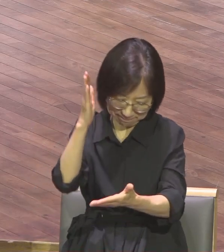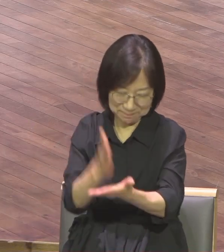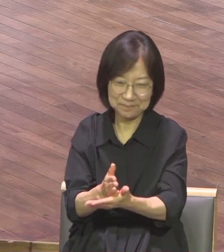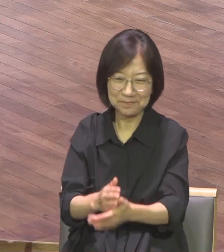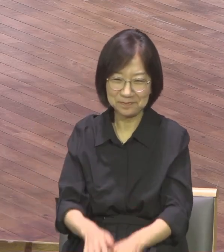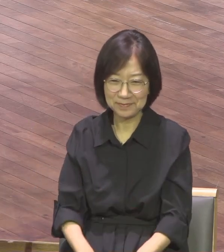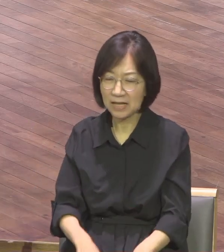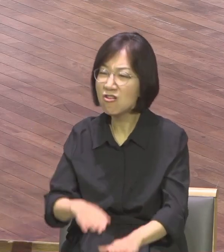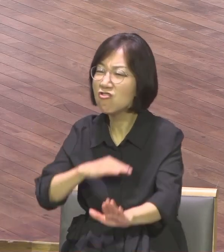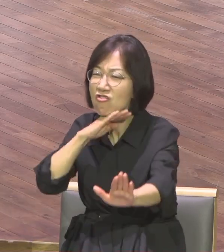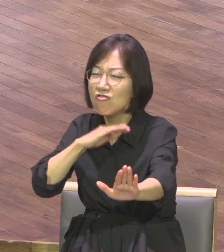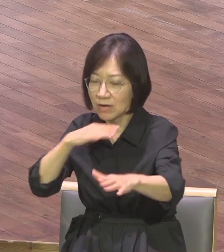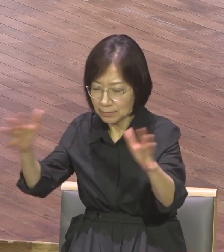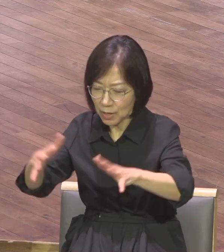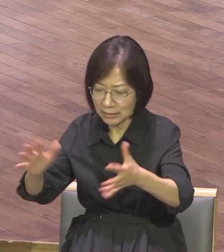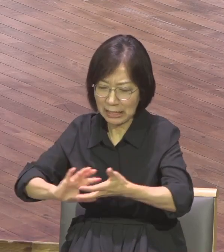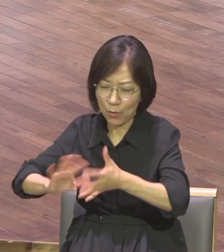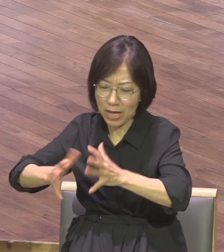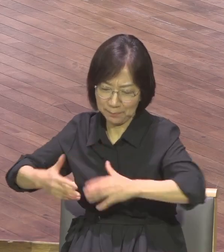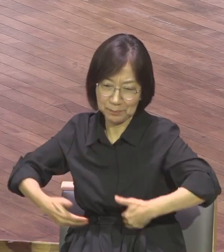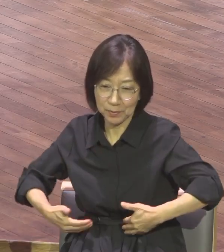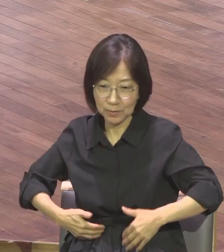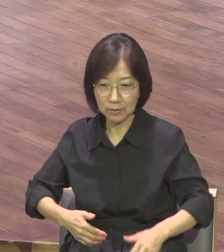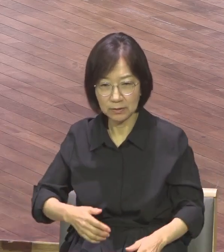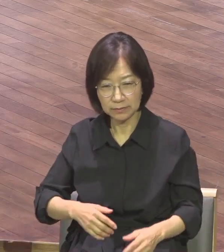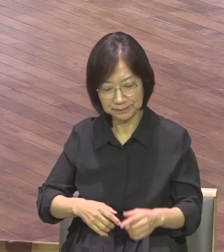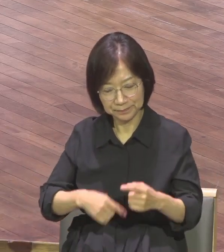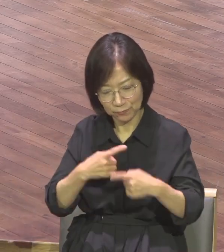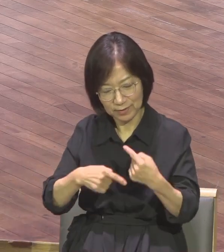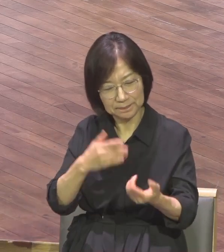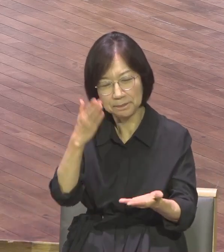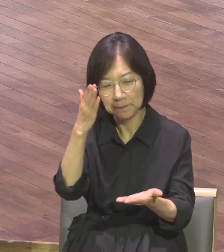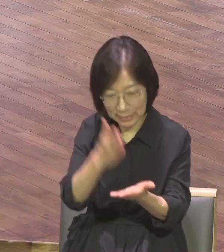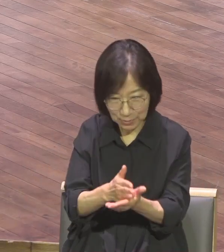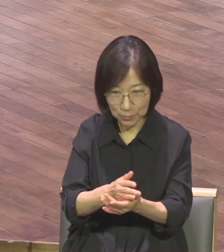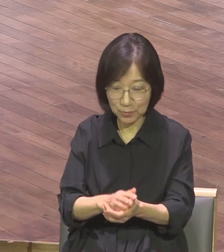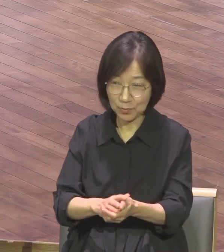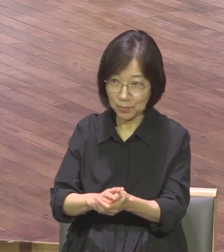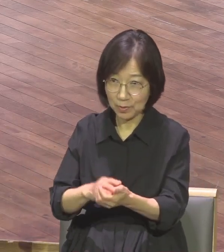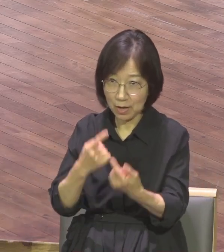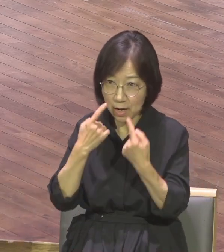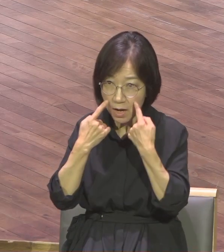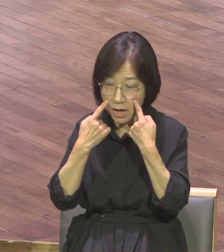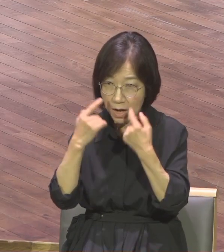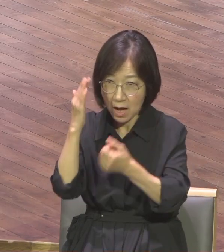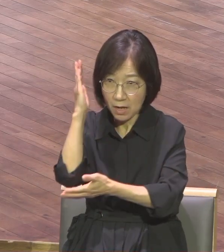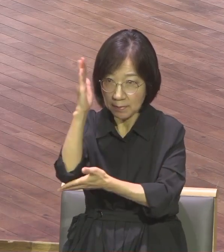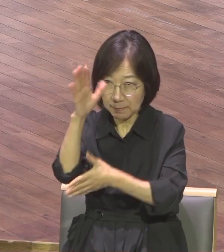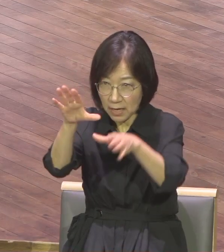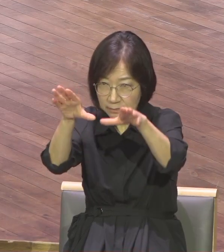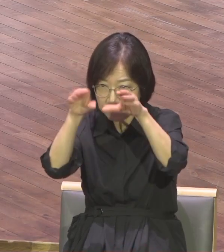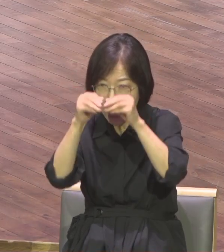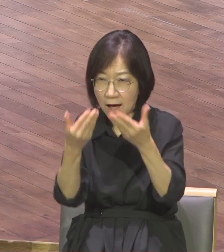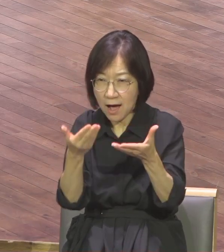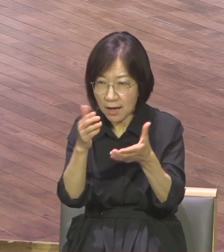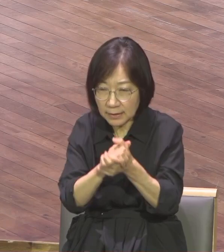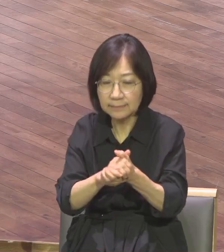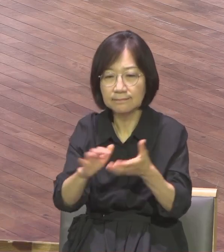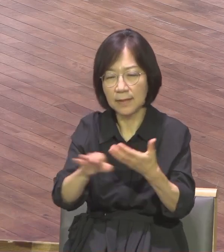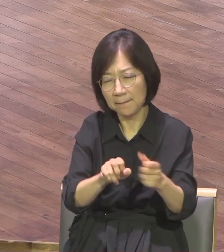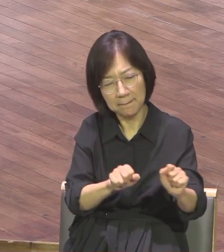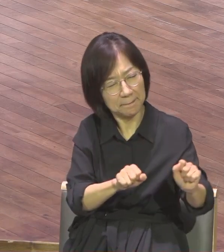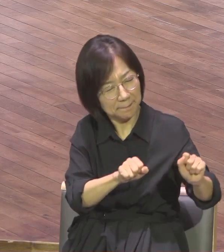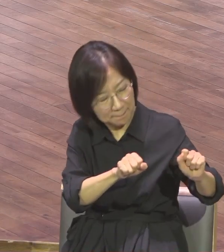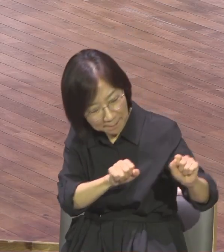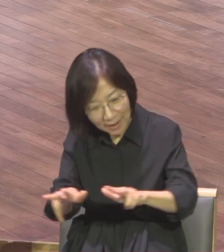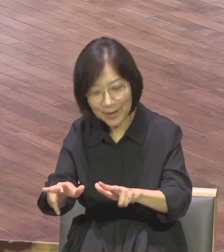회의하다가 다 망가지는 것입니다. 적시로 그냥 적시. 인원 없어요. 뭐 내 행편, 네 행편, 내가 있다 없다 필요 없어요.